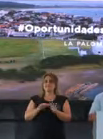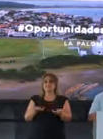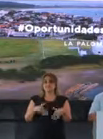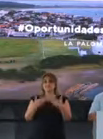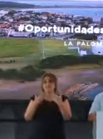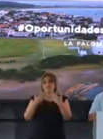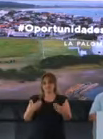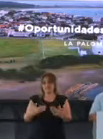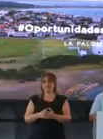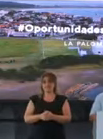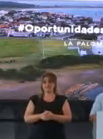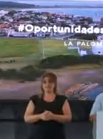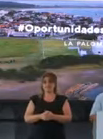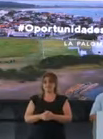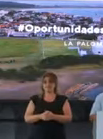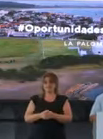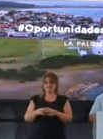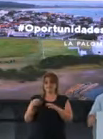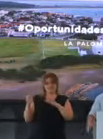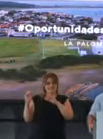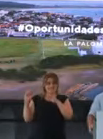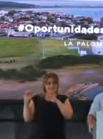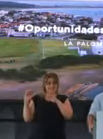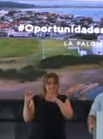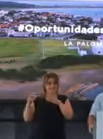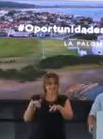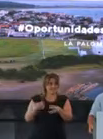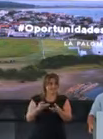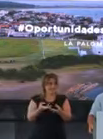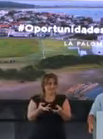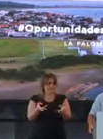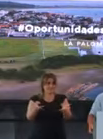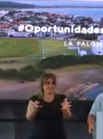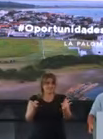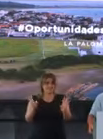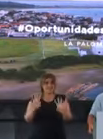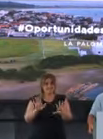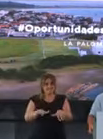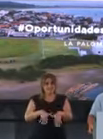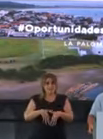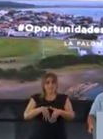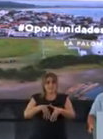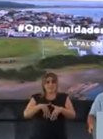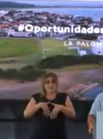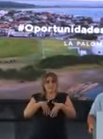agradecerles que hayan venido, que me sigan haciendo emocionar.